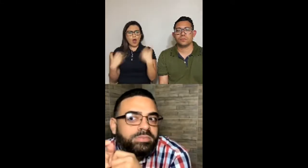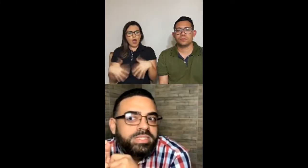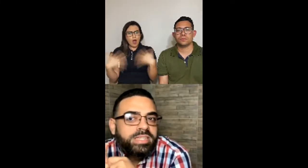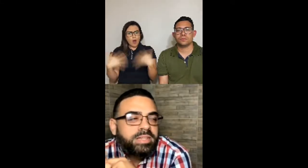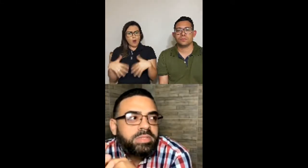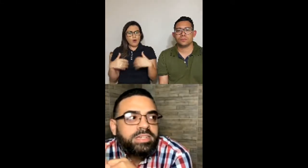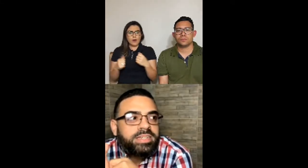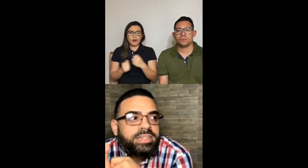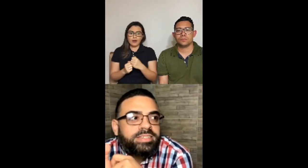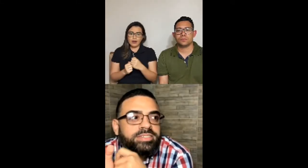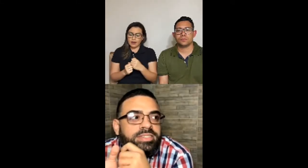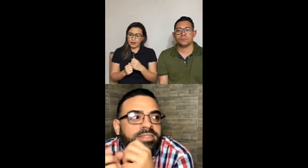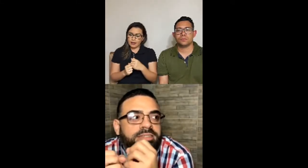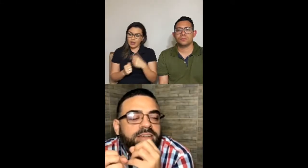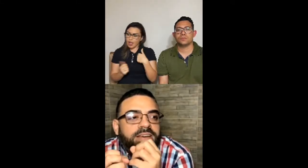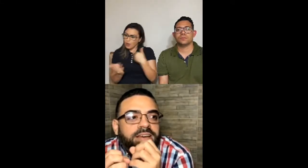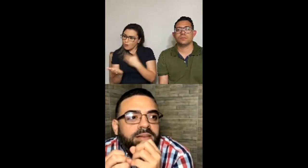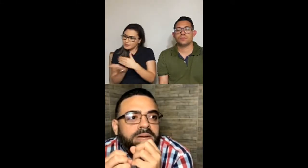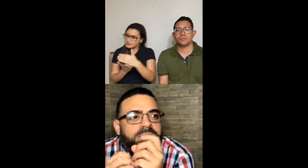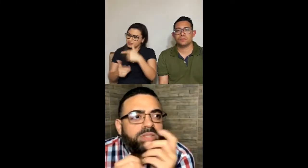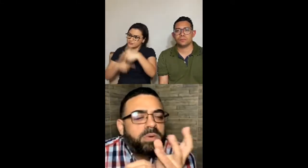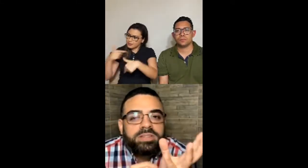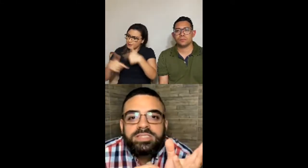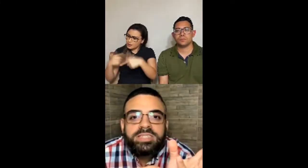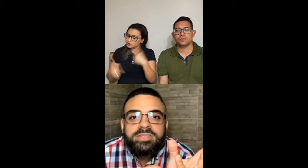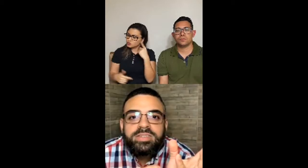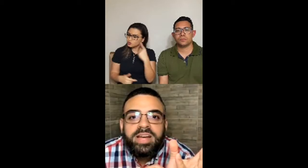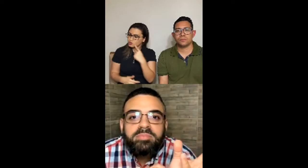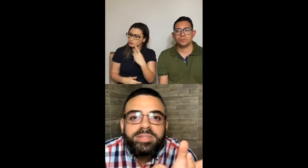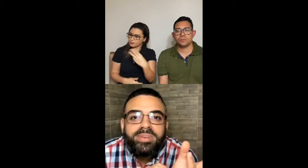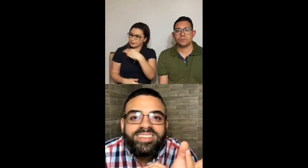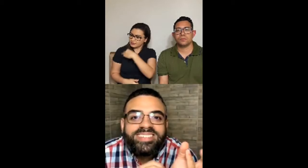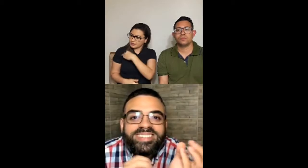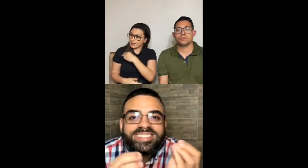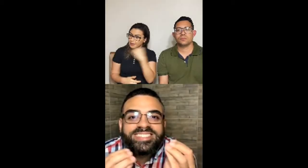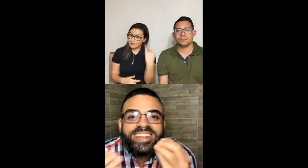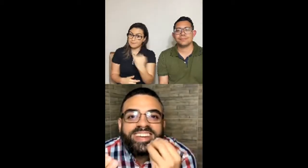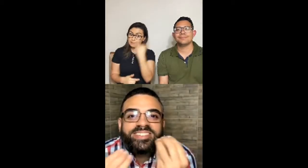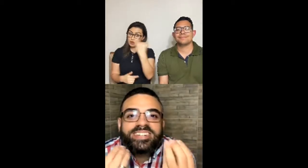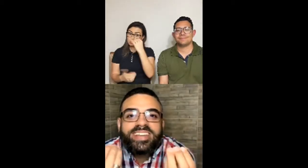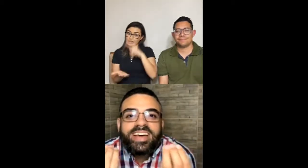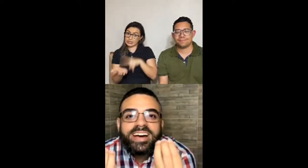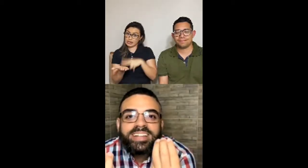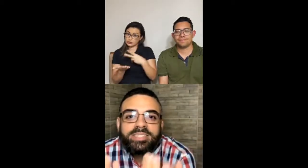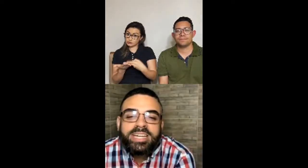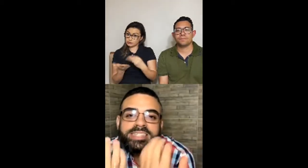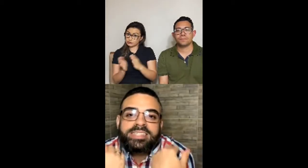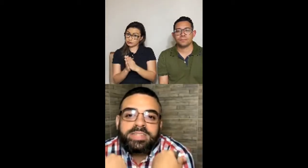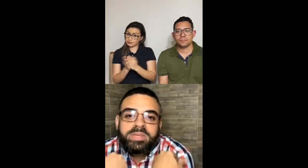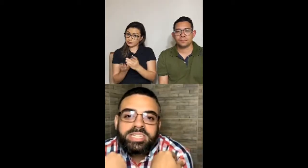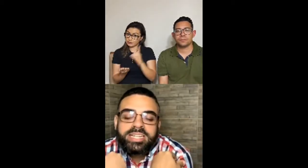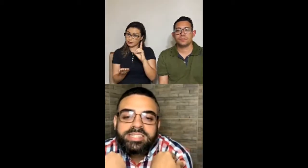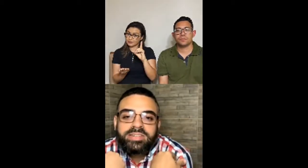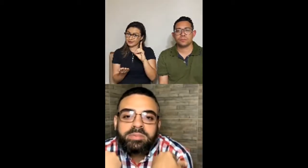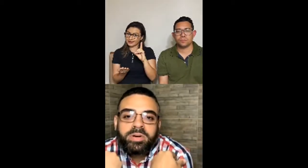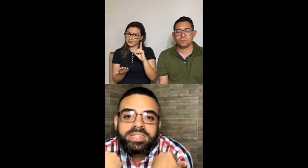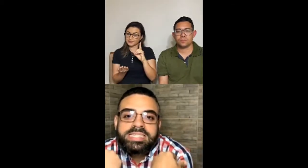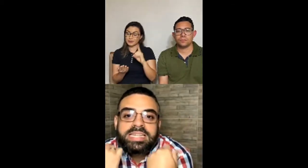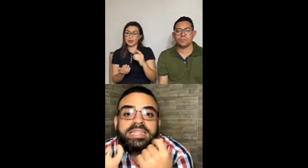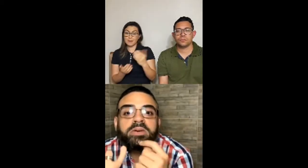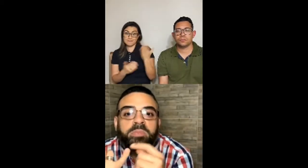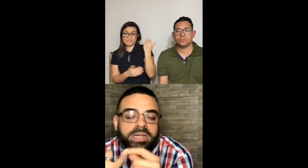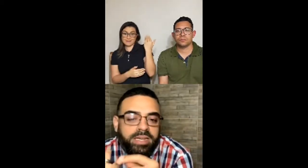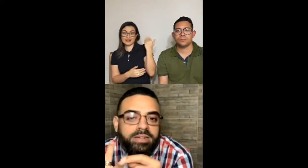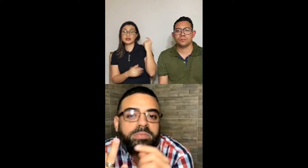via gente assim, nossa, eu começando no ministério na minha igreja, mas é muito importante a tradução da